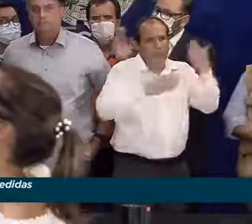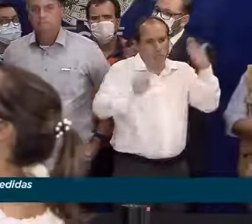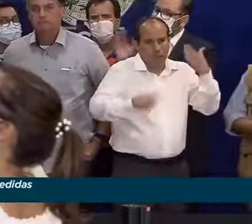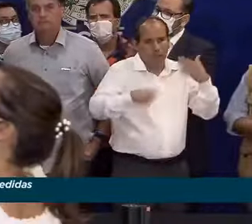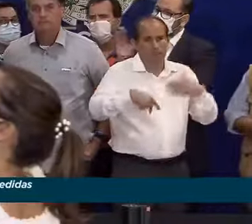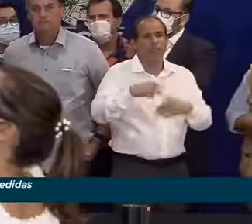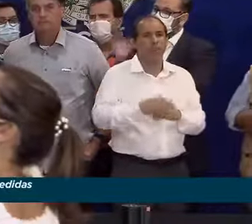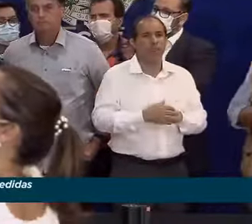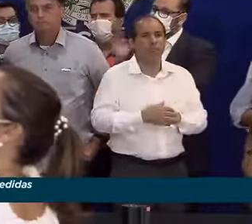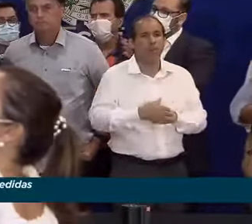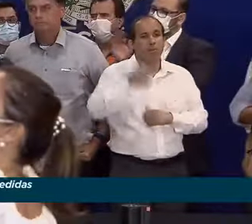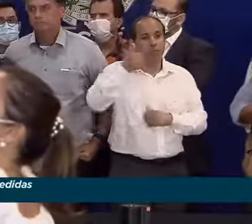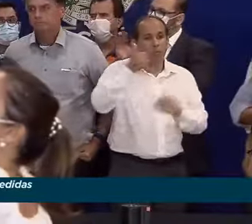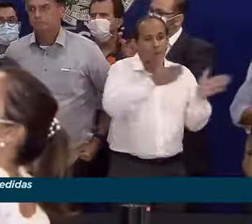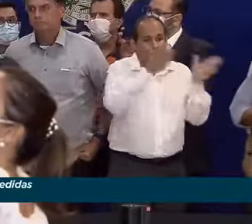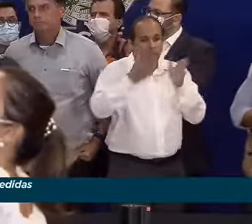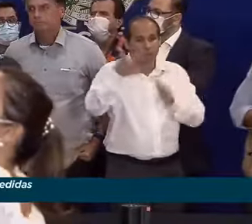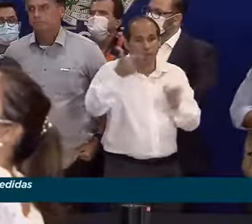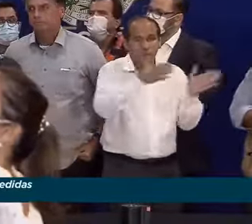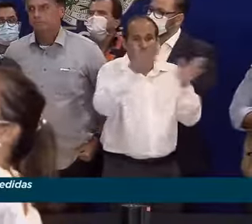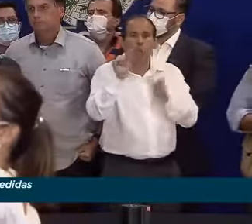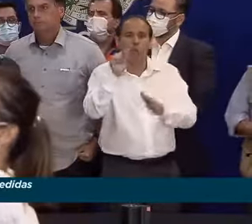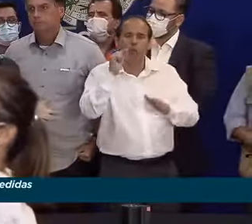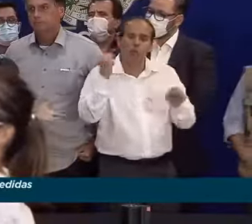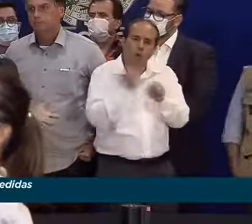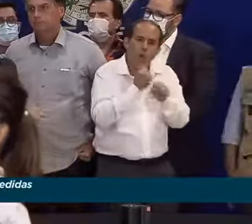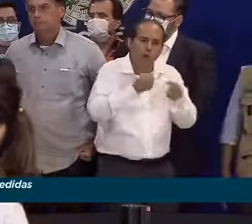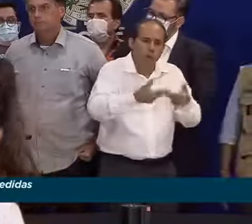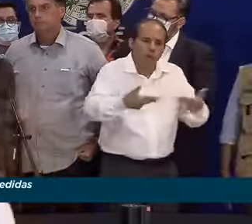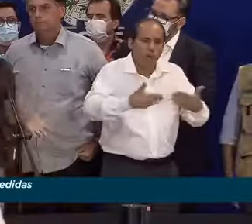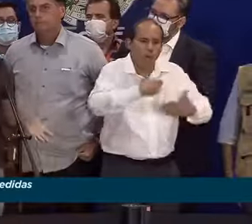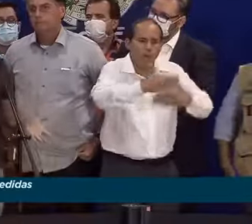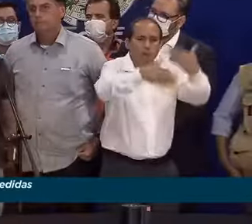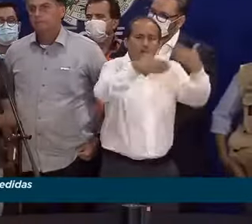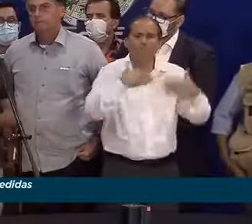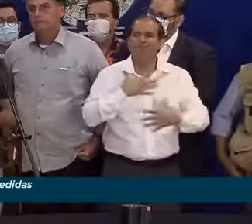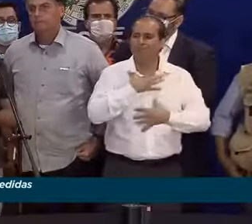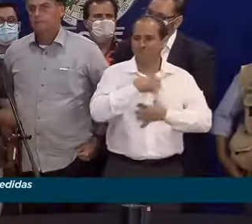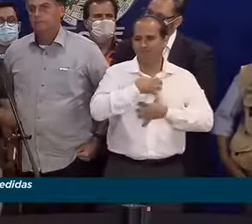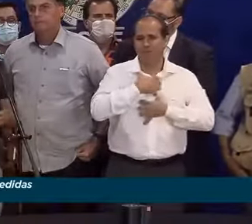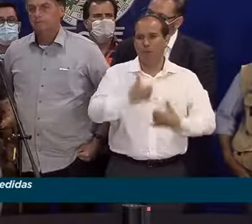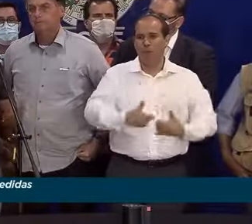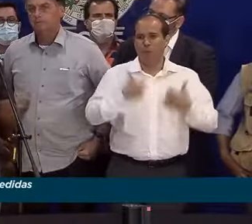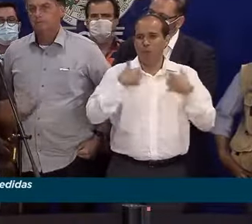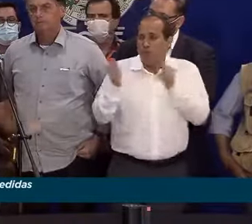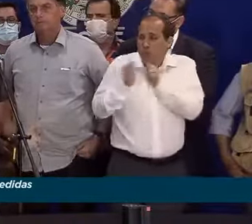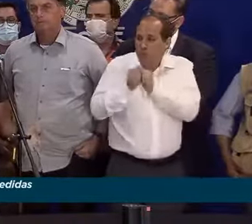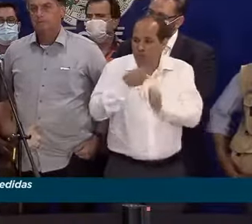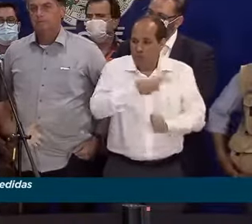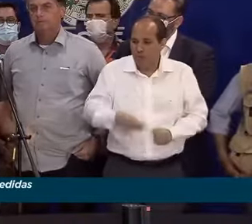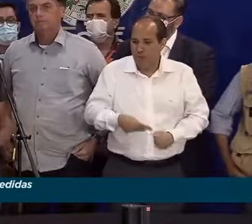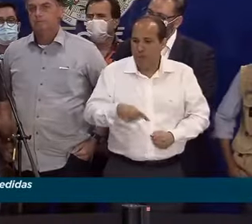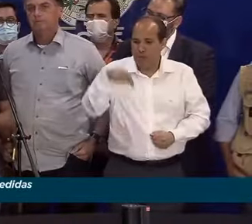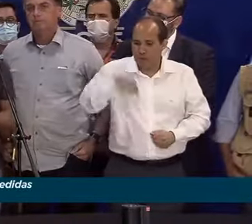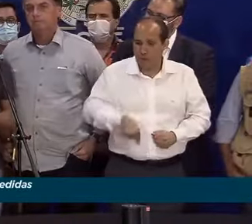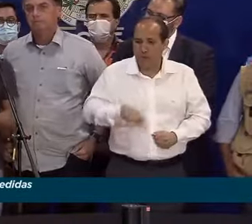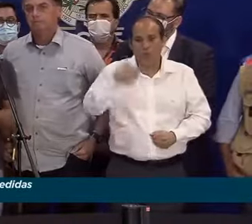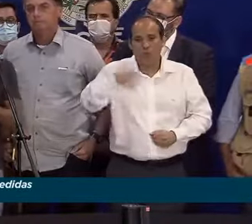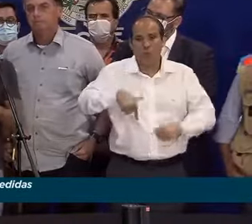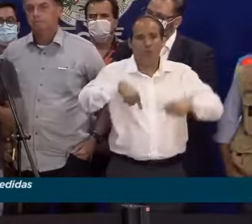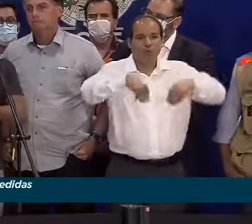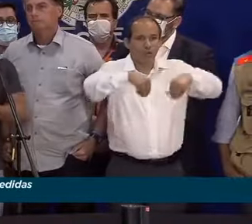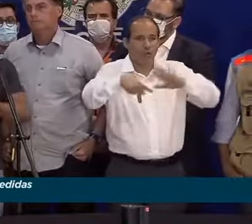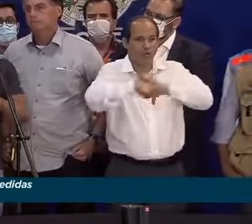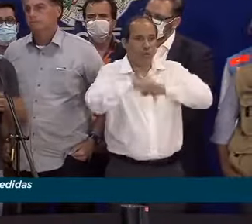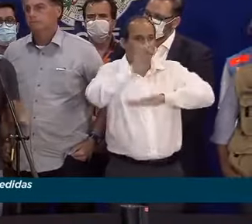fase, depois a segunda fase, que é de reconstrução. Então, presidente, para mim é uma honra estar com o senhor aqui de novo em solo acreano. Quero